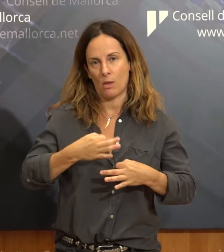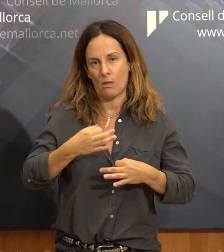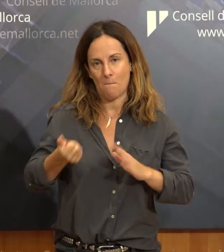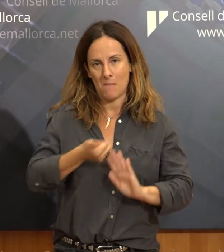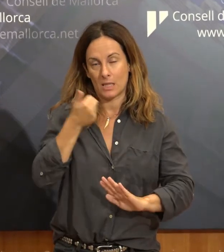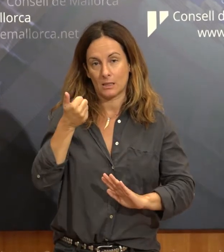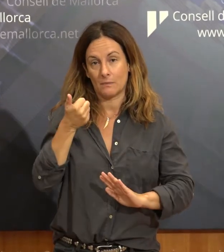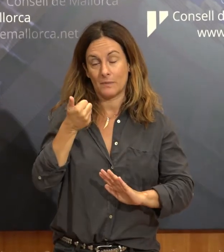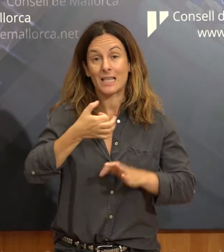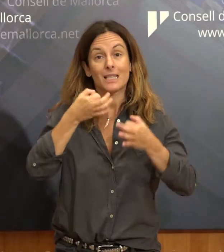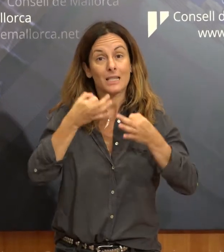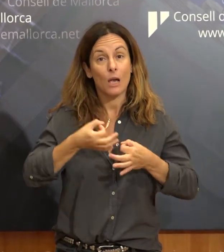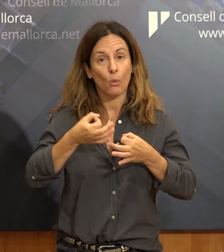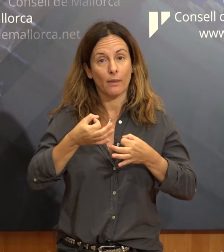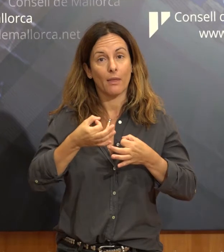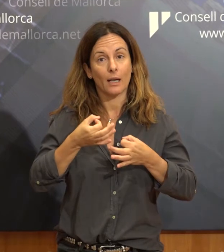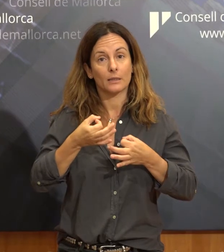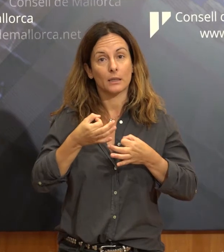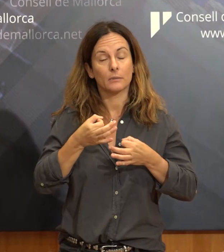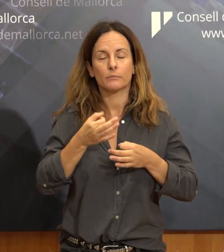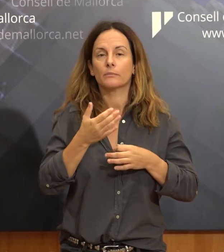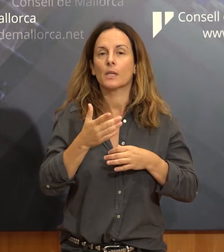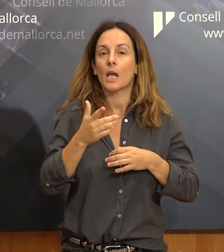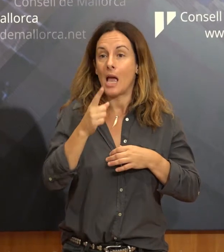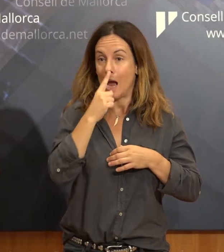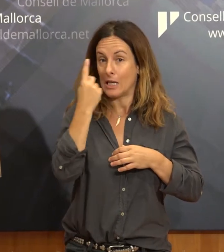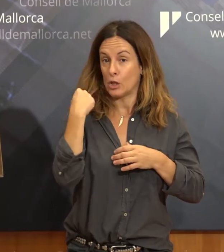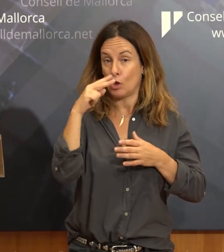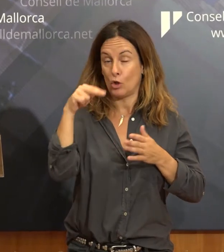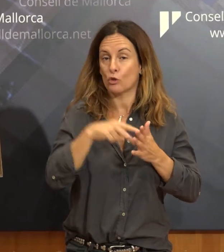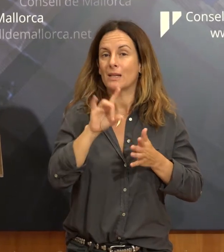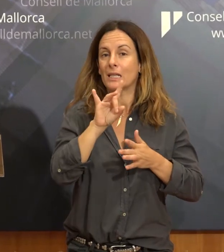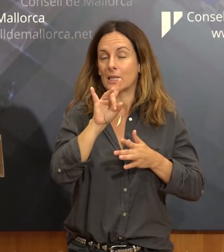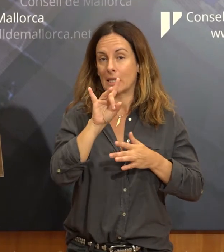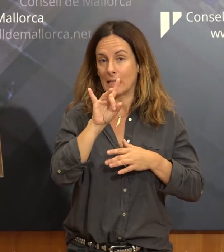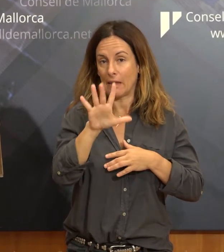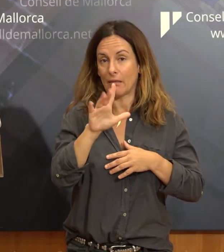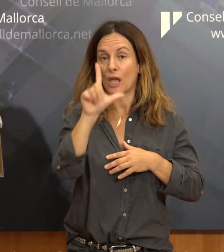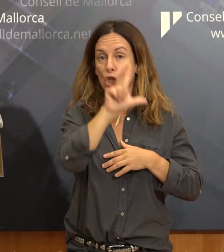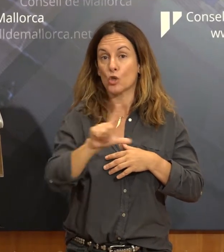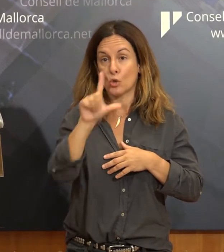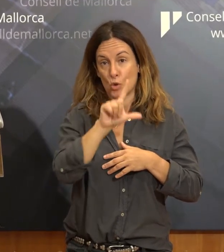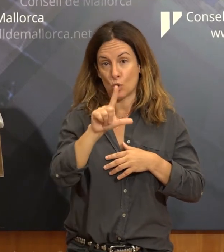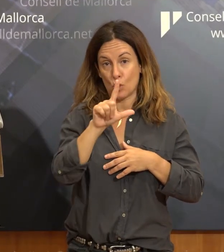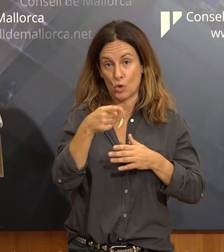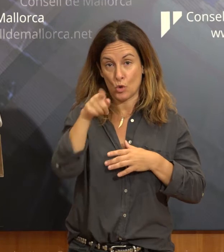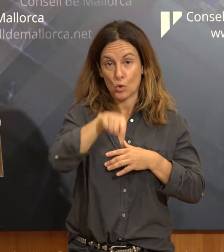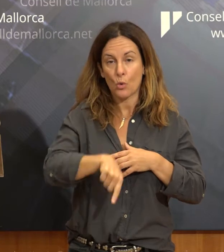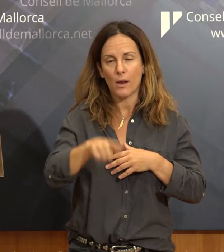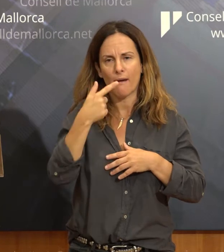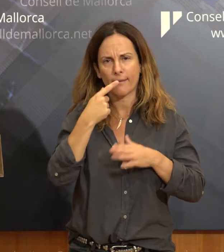La seguretat en aquest cas, en el juliol del 2015, vam implantar una sèrie de mesures